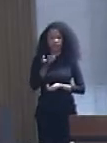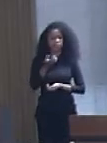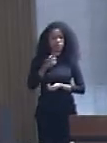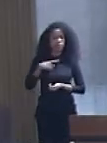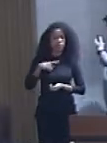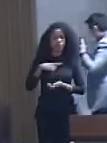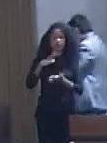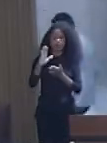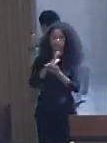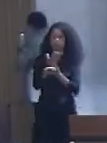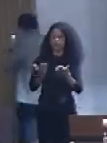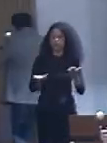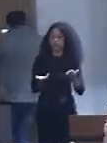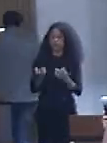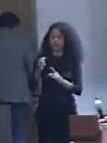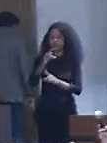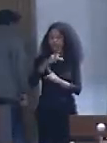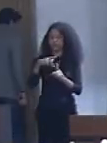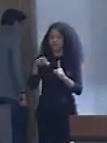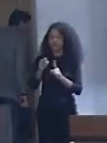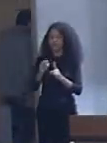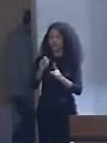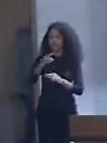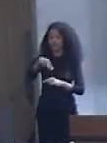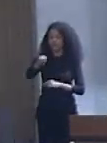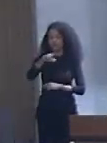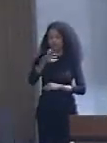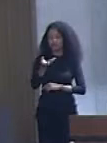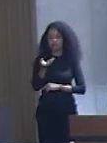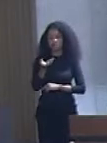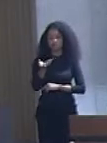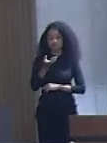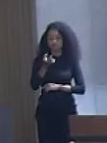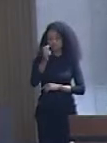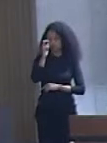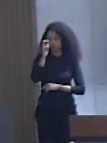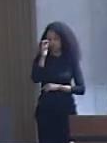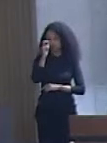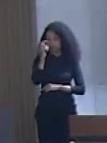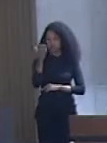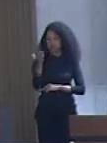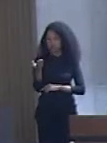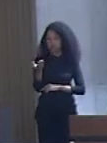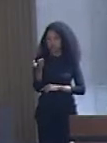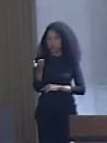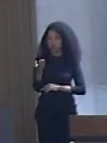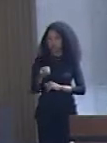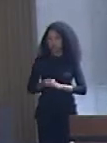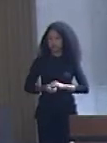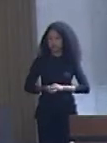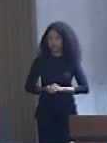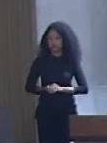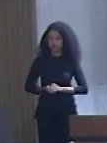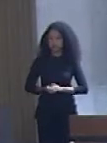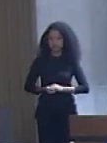servidores aqui da Previdência, se alguma de vocês ou alguns de vocês querem usar a palavra.